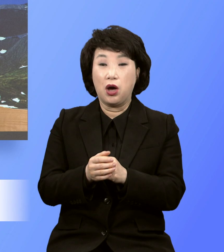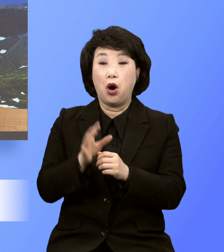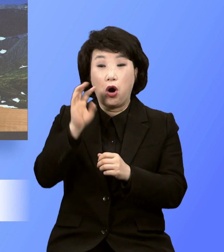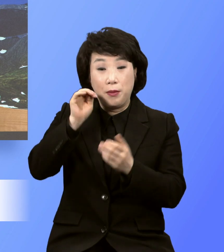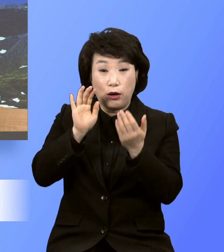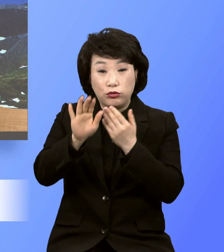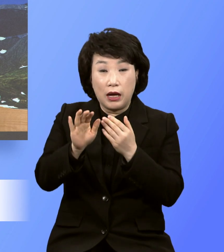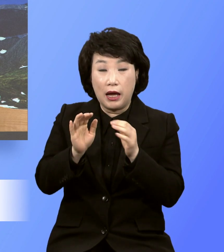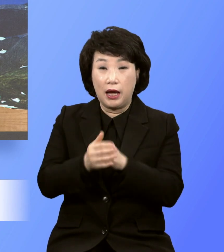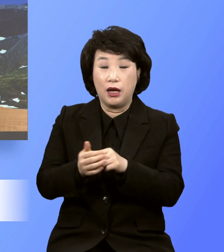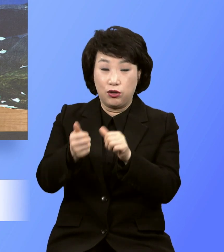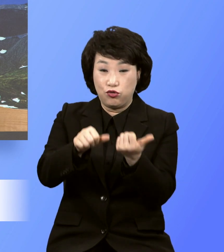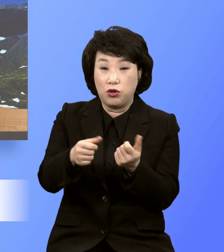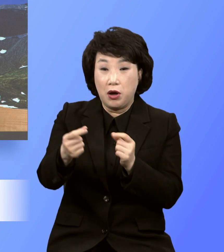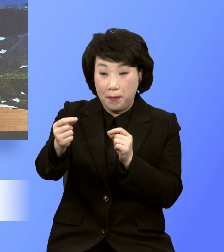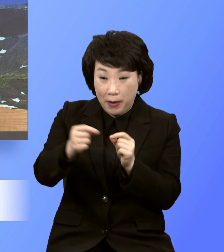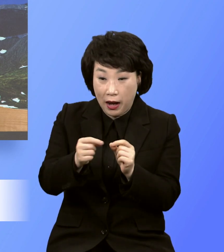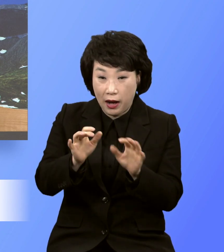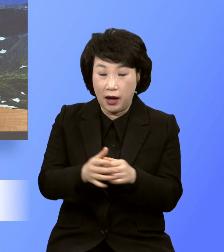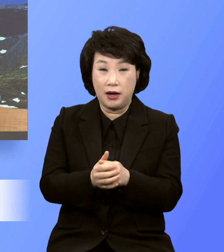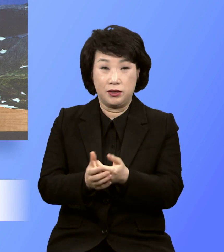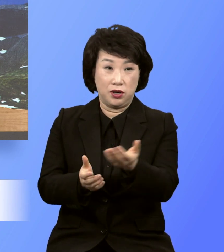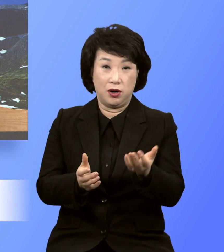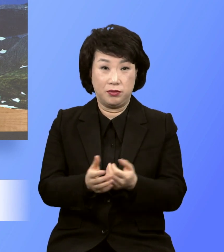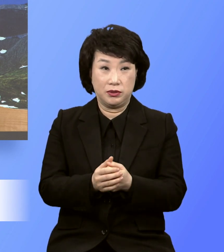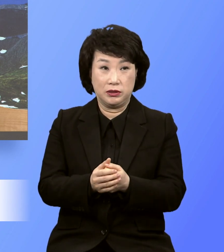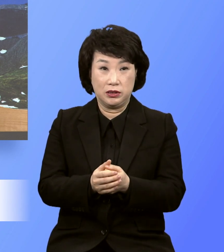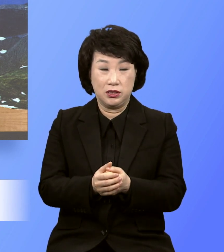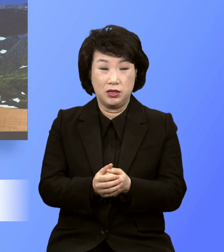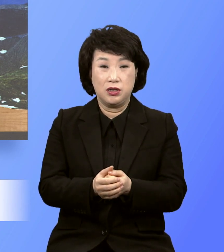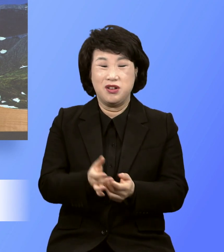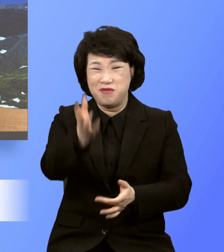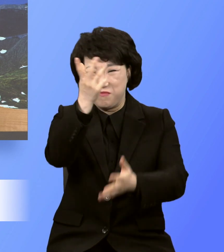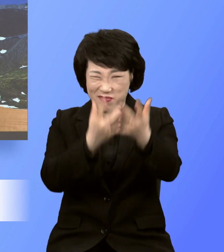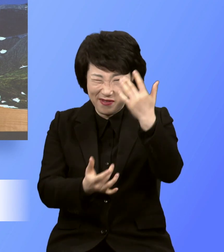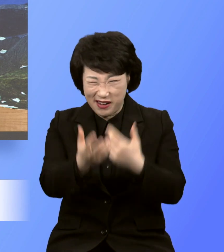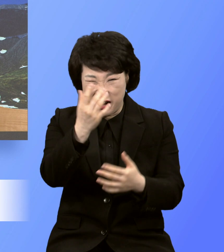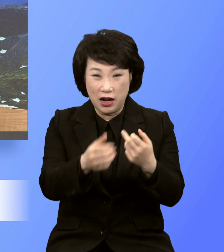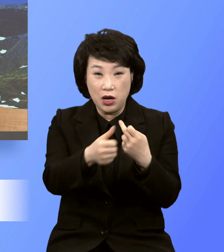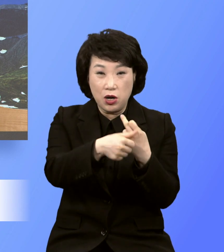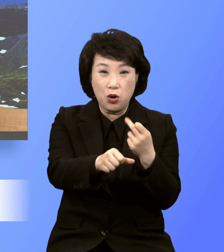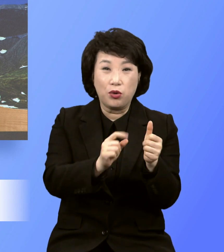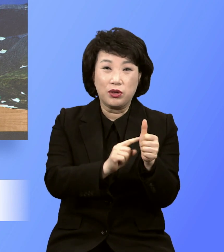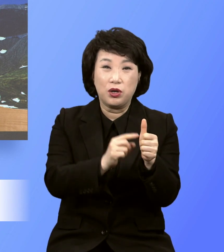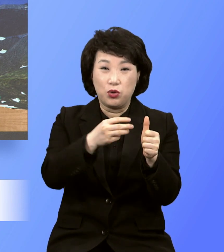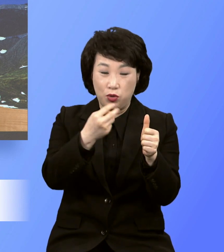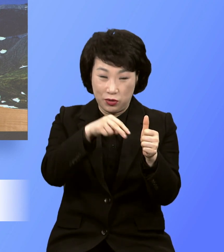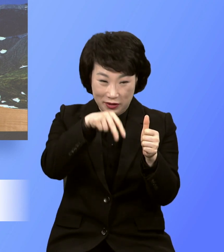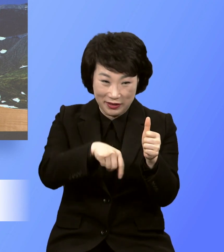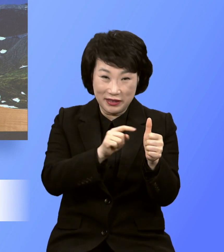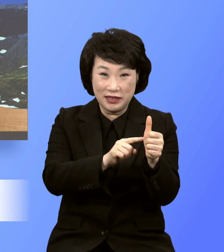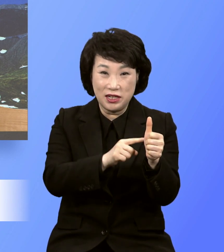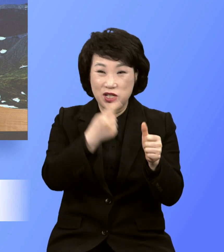두고 화염 직전에서 노시 천사에게 이끌려서